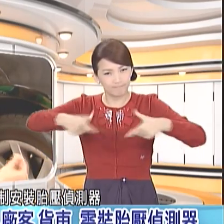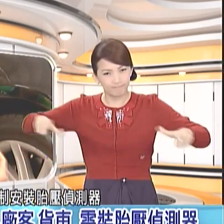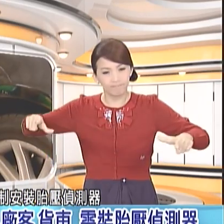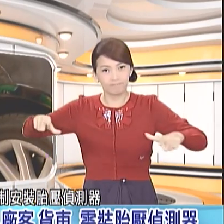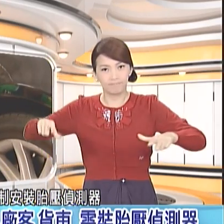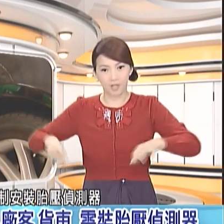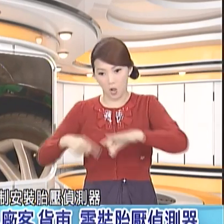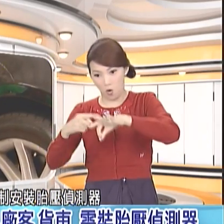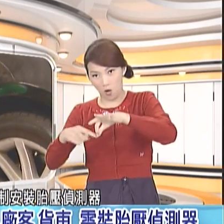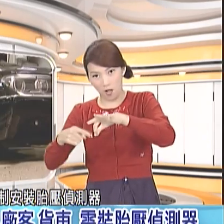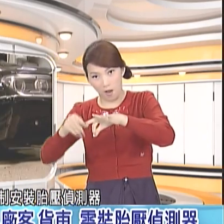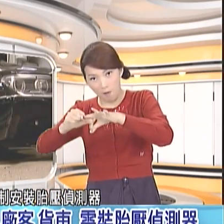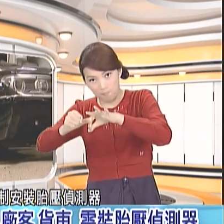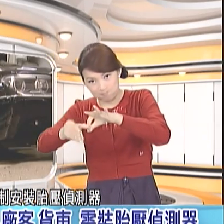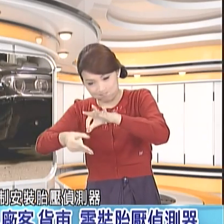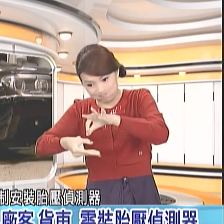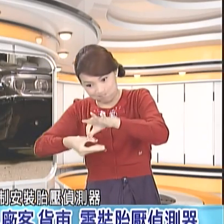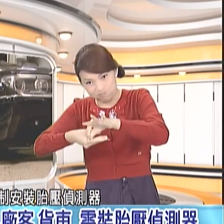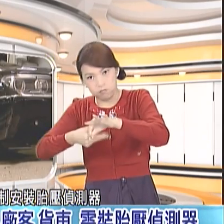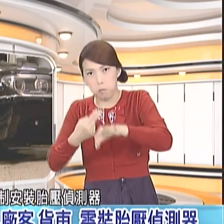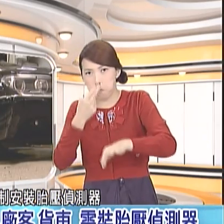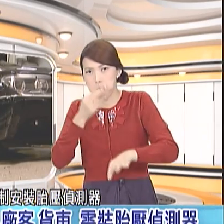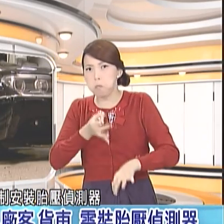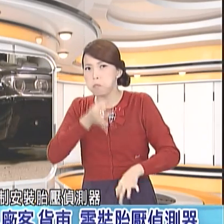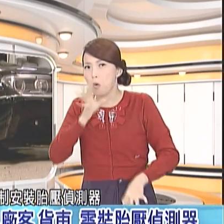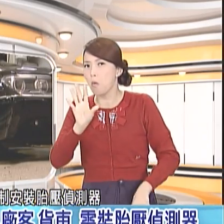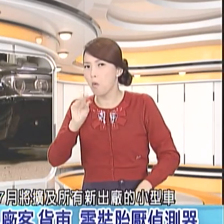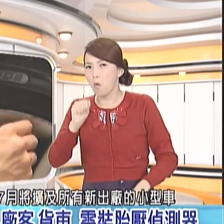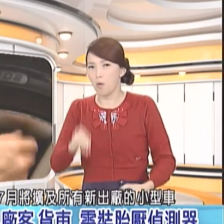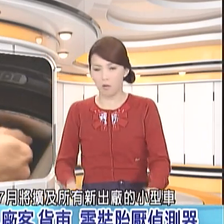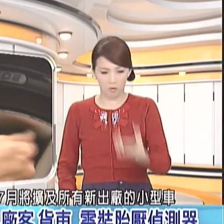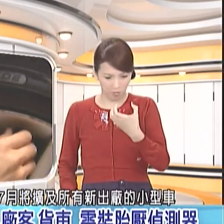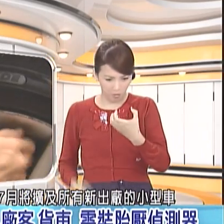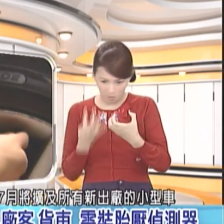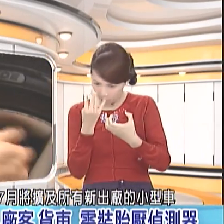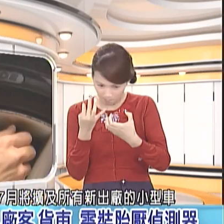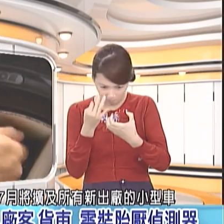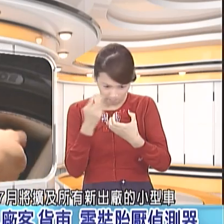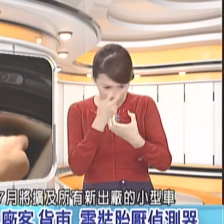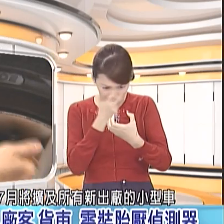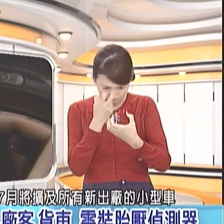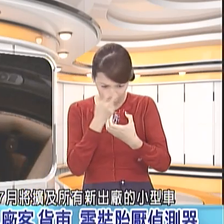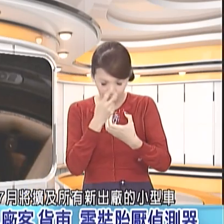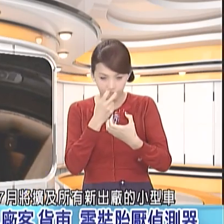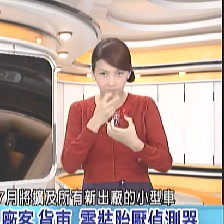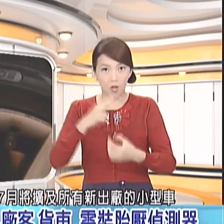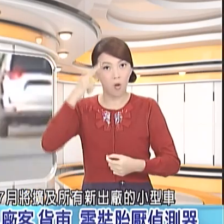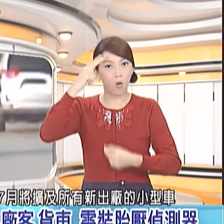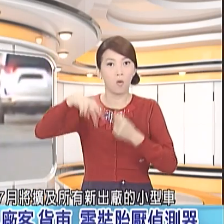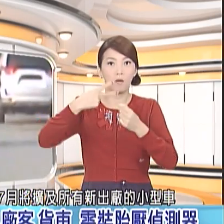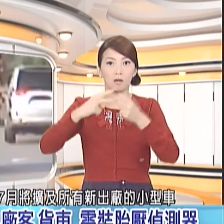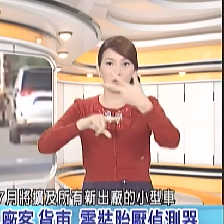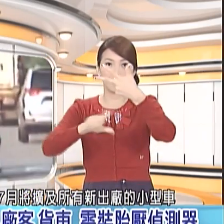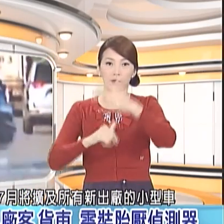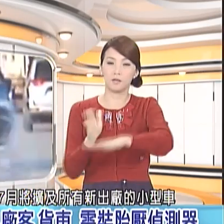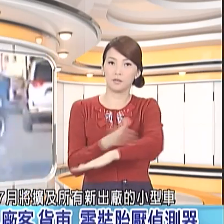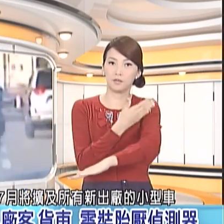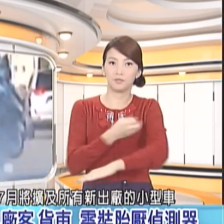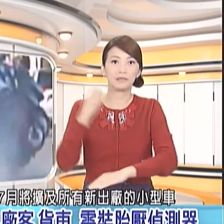安装胎压侦测器，而到了后年的七月，将会扩及所有新出厂的小